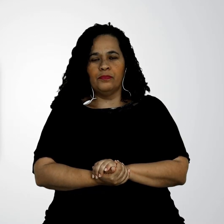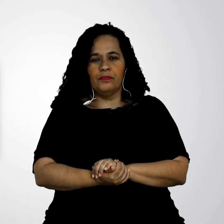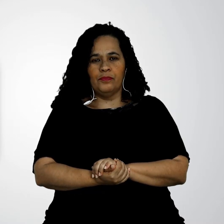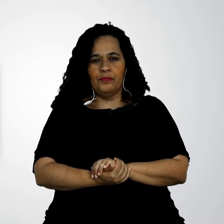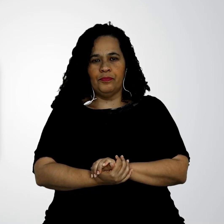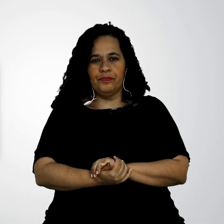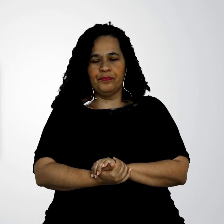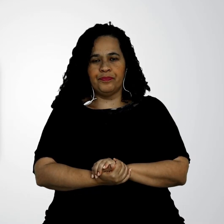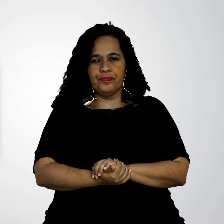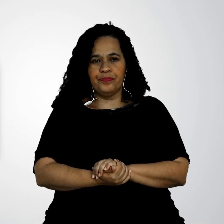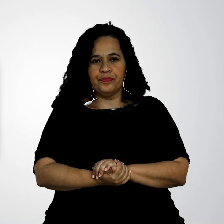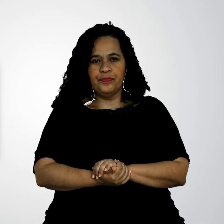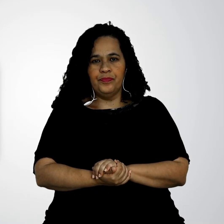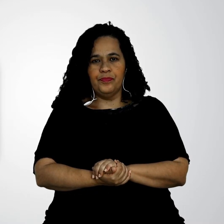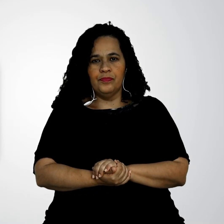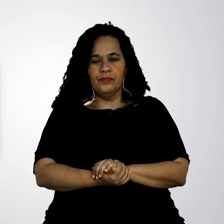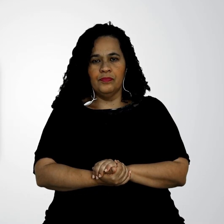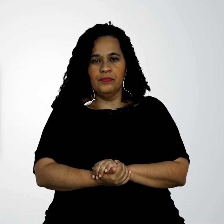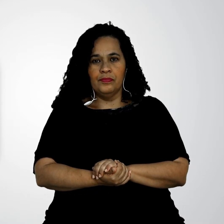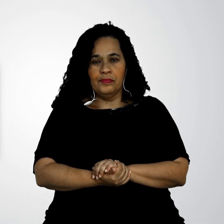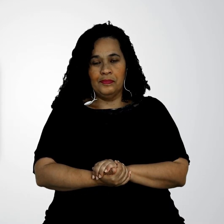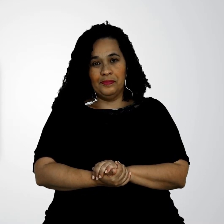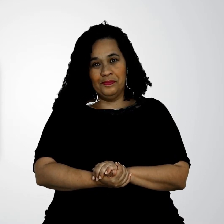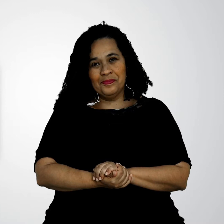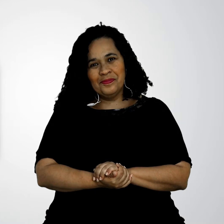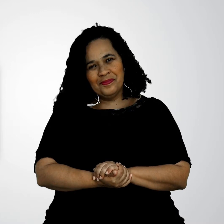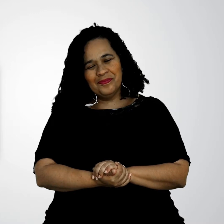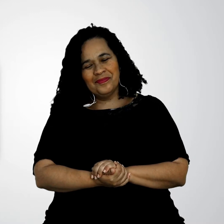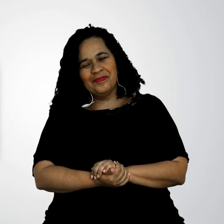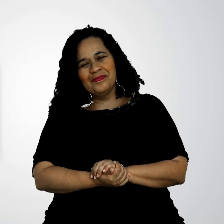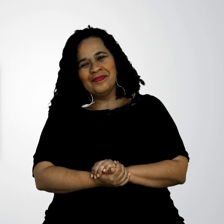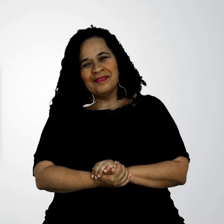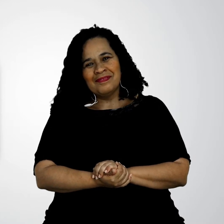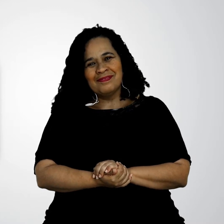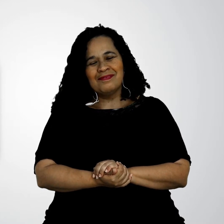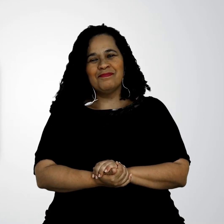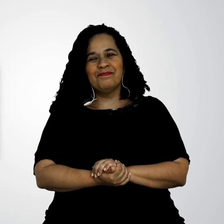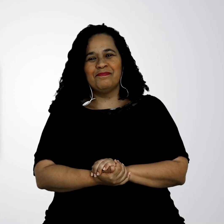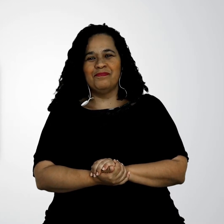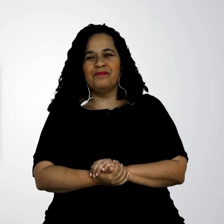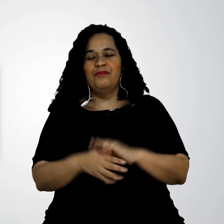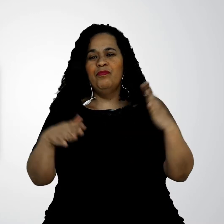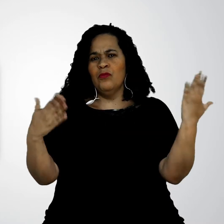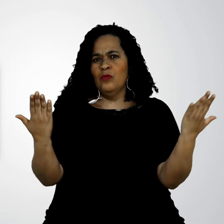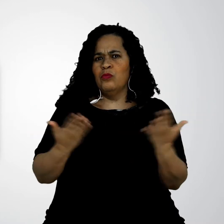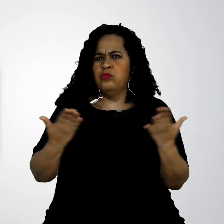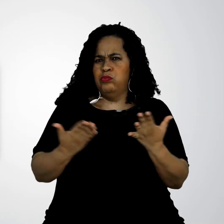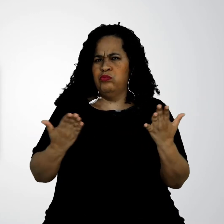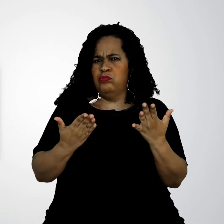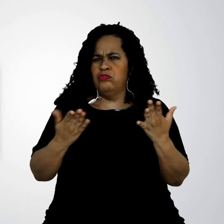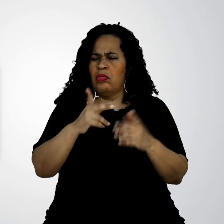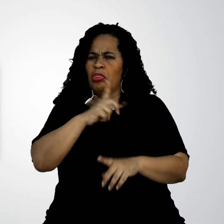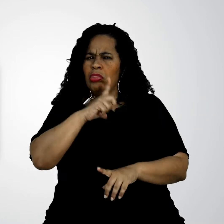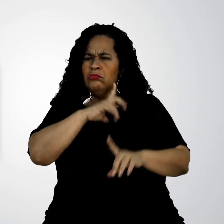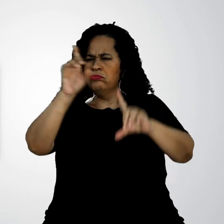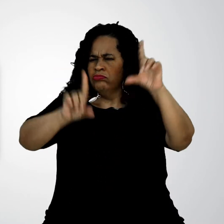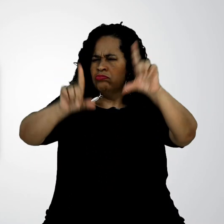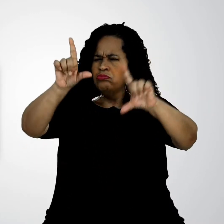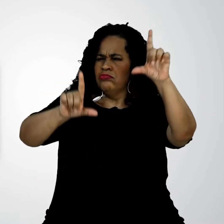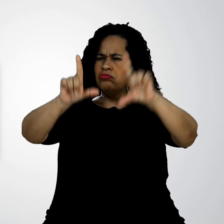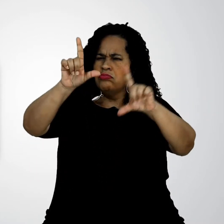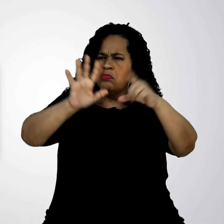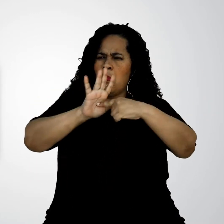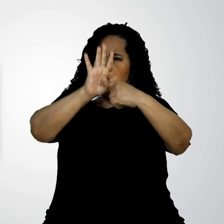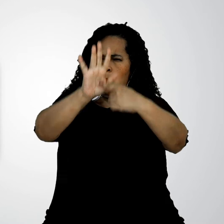3, 2, 1, valendo. Recentemente, uma propaganda de uma rede de